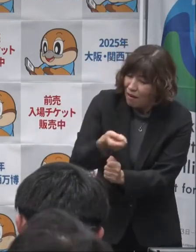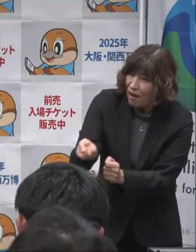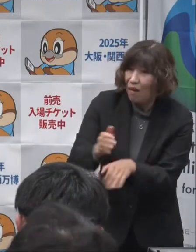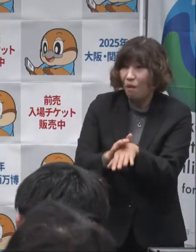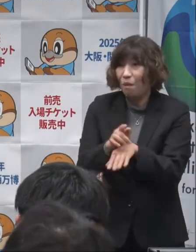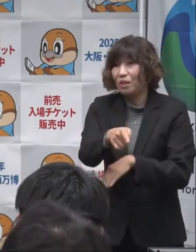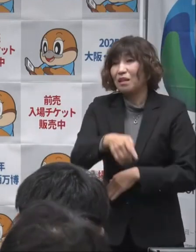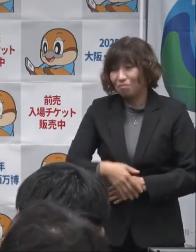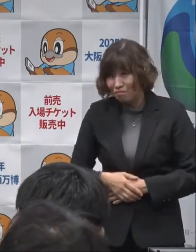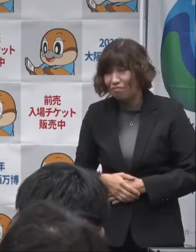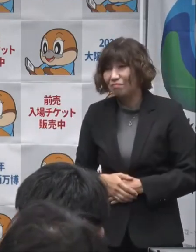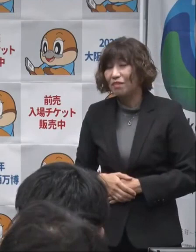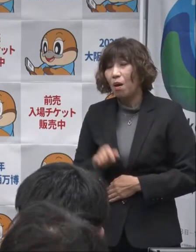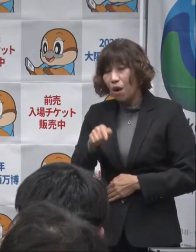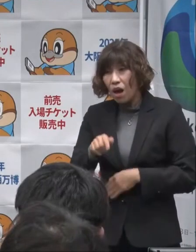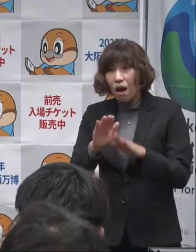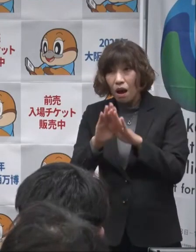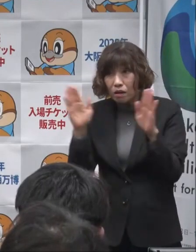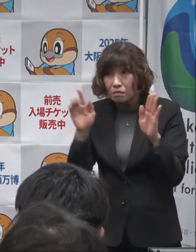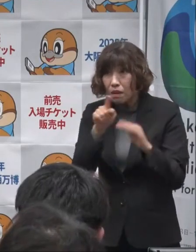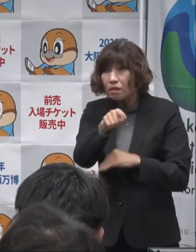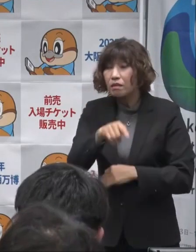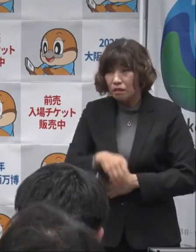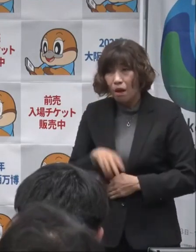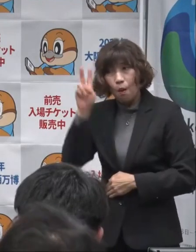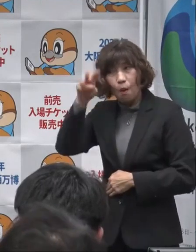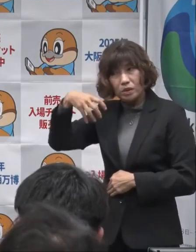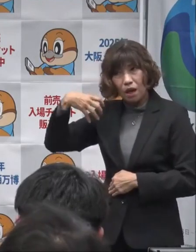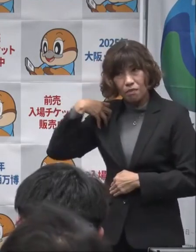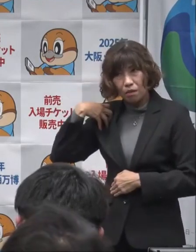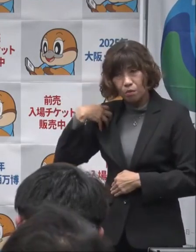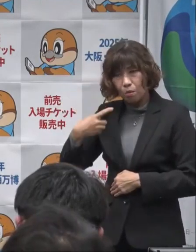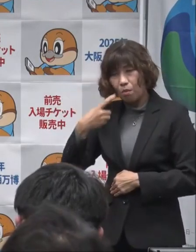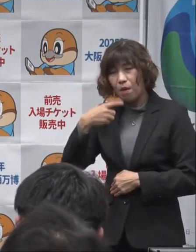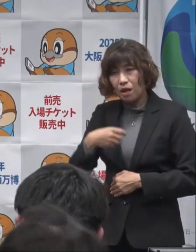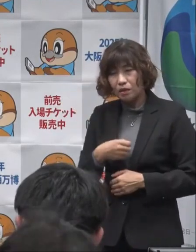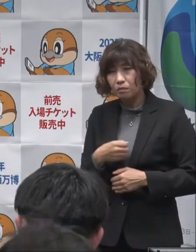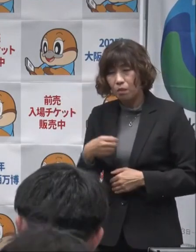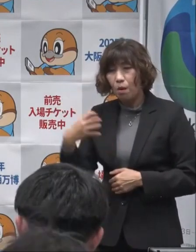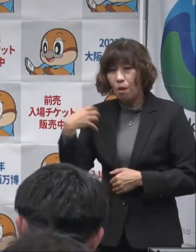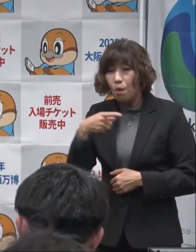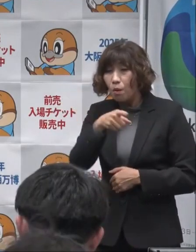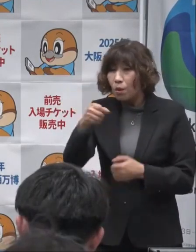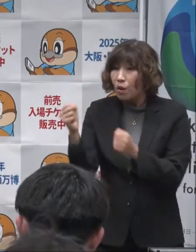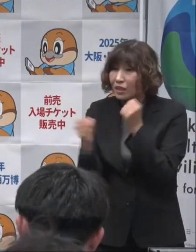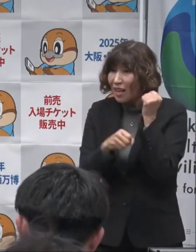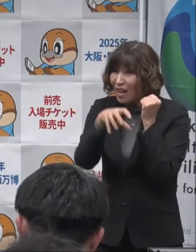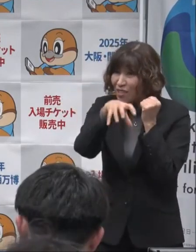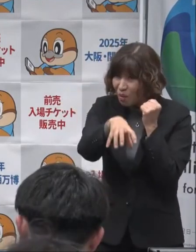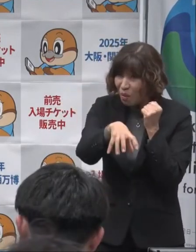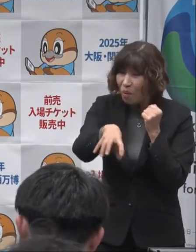に開始をしておりまして、大阪の担当する避難所において非常に